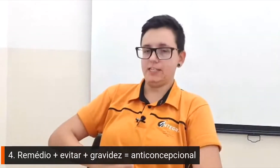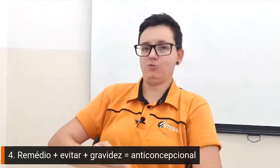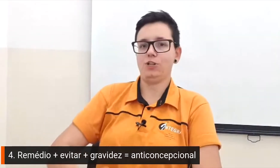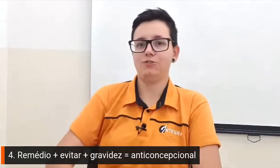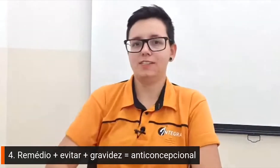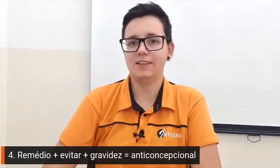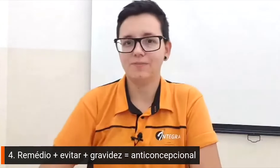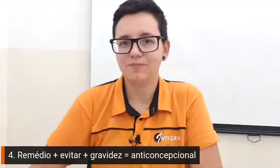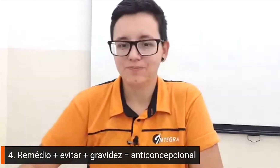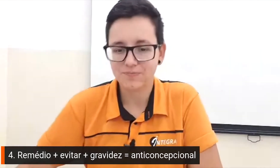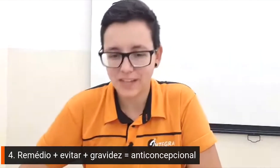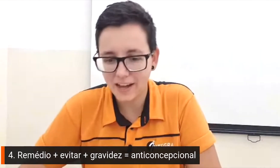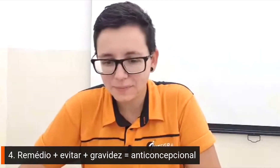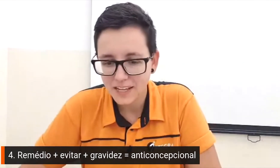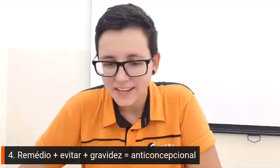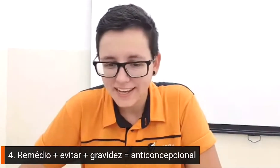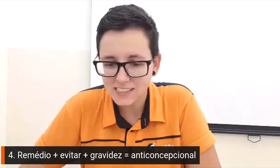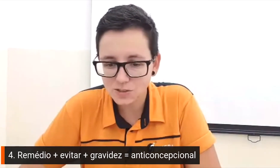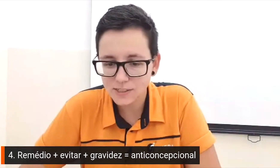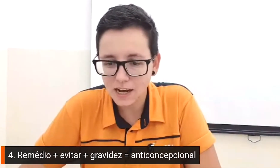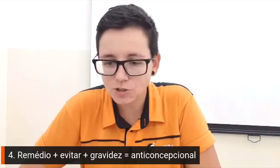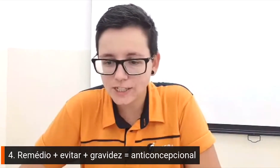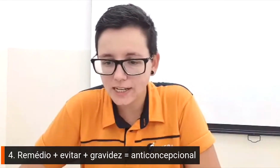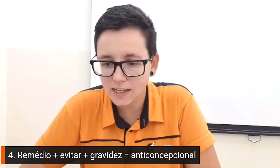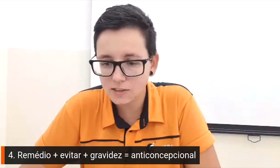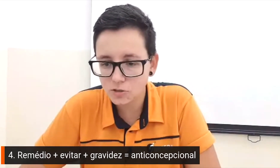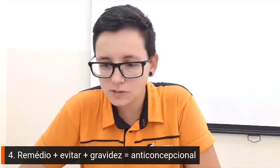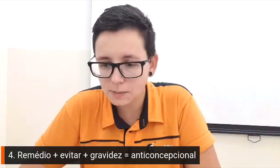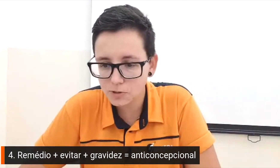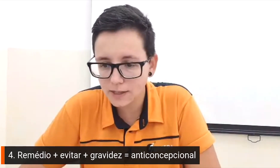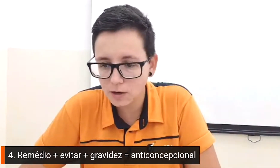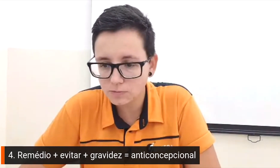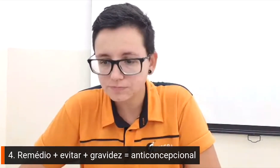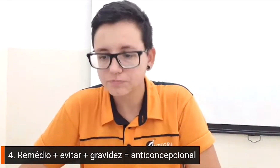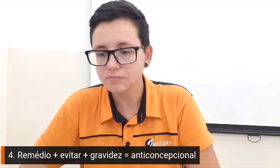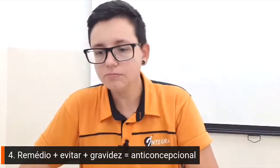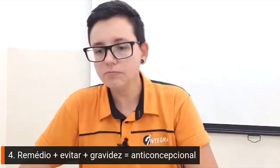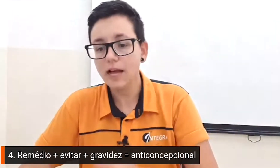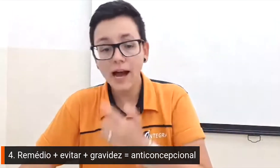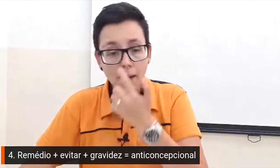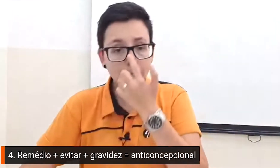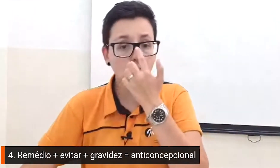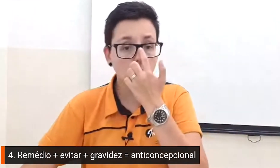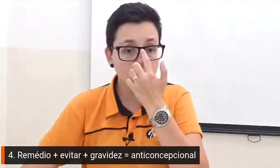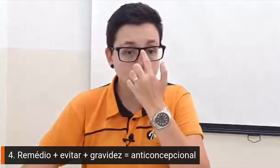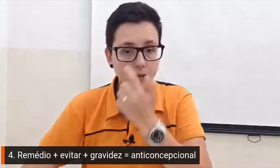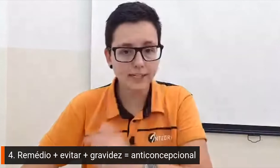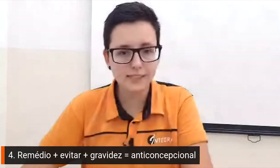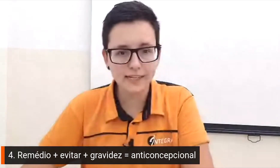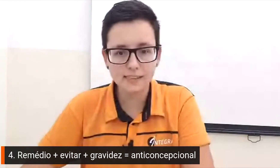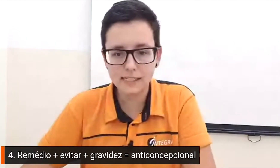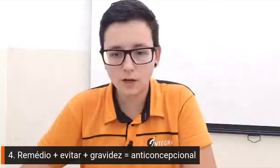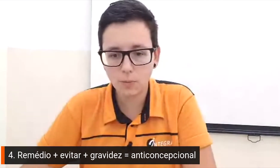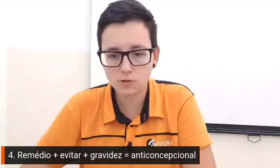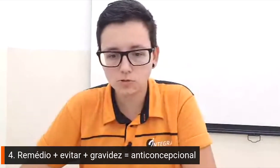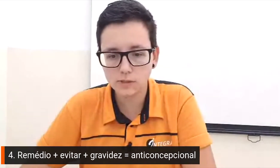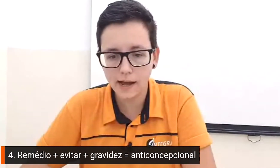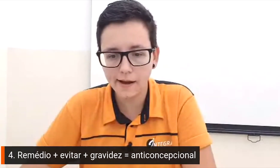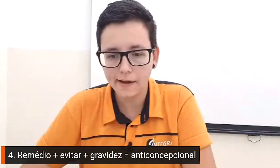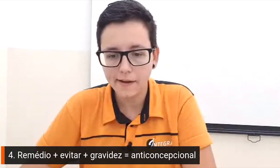pode fazer, tá? Esse é o sinal de anticoncepcional. Ah, Pro, então quer dizer que assim, eu posso usar